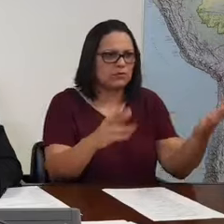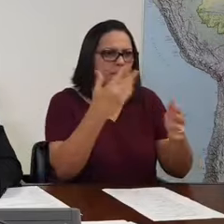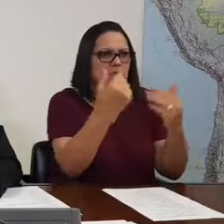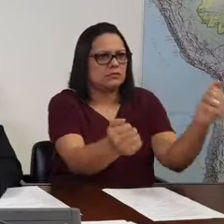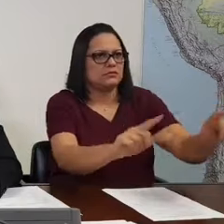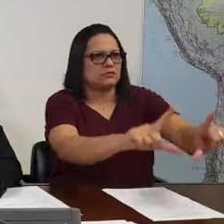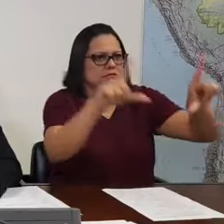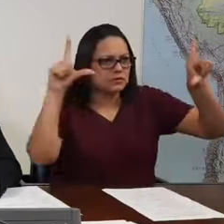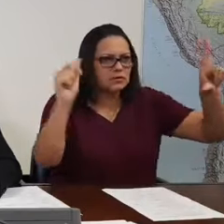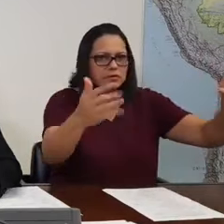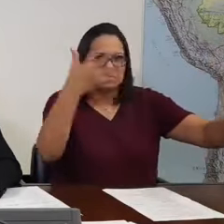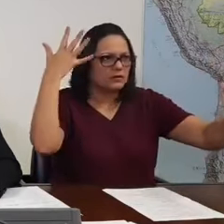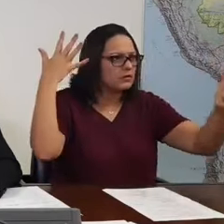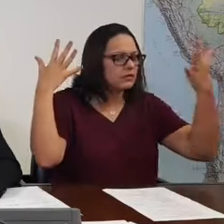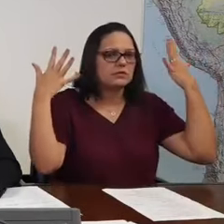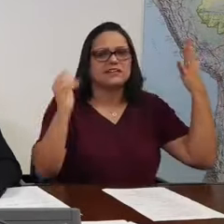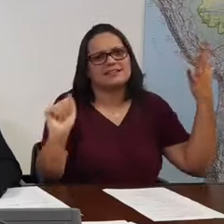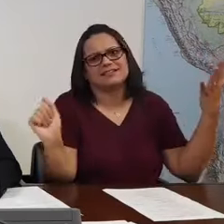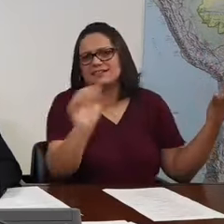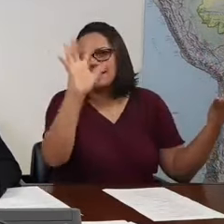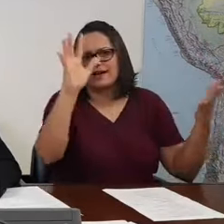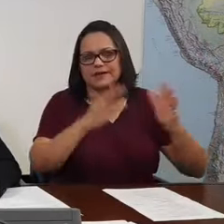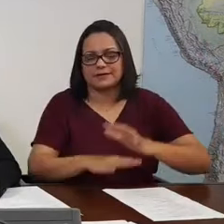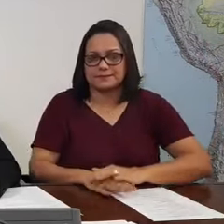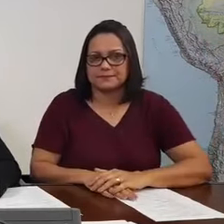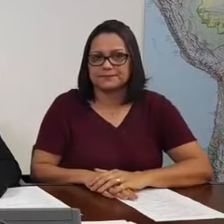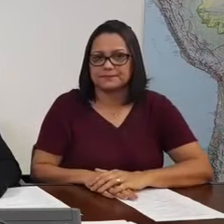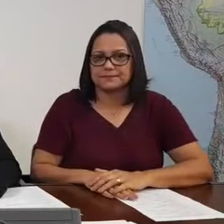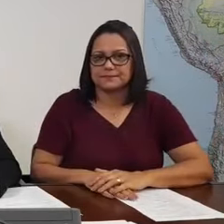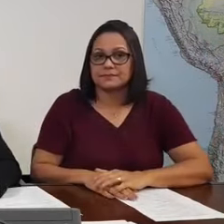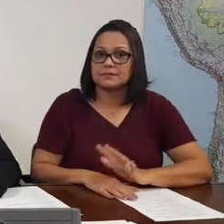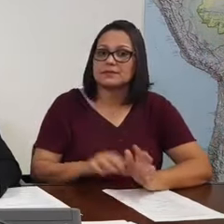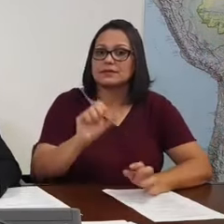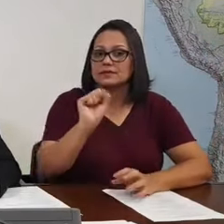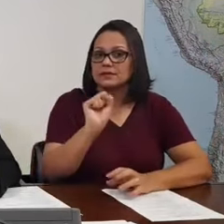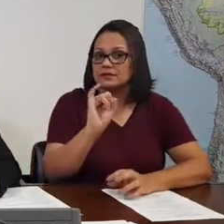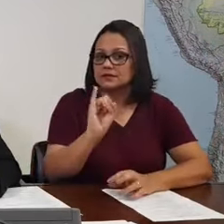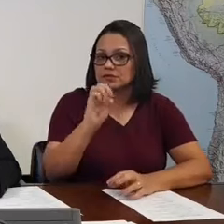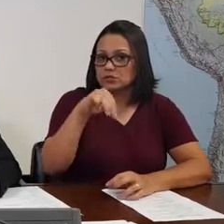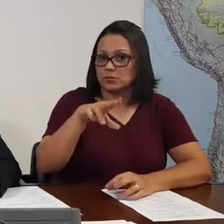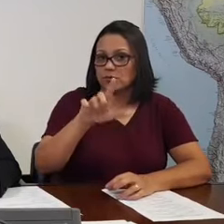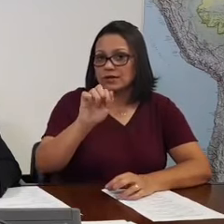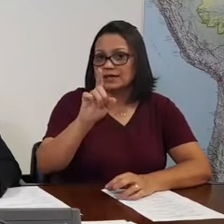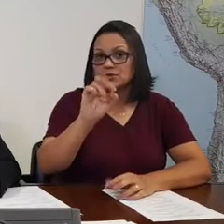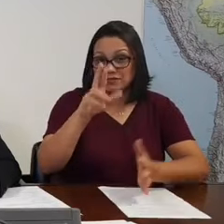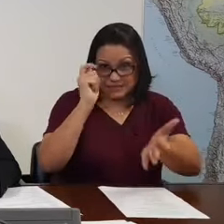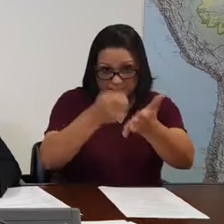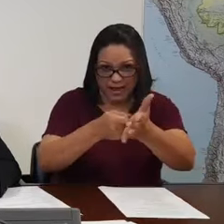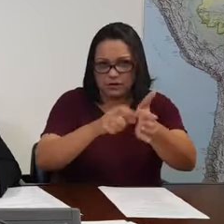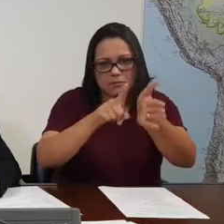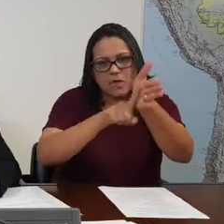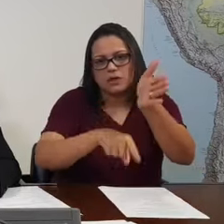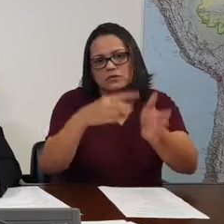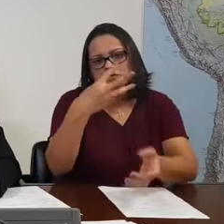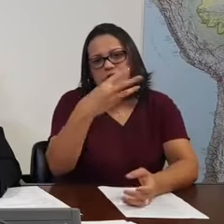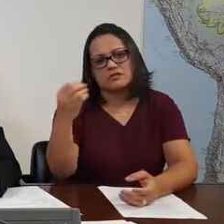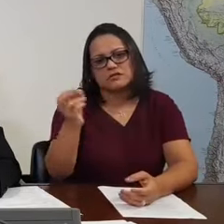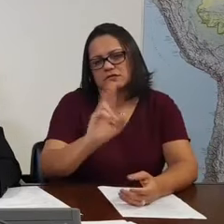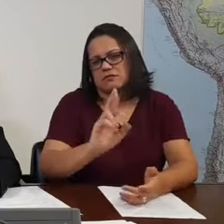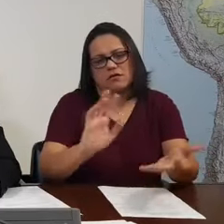concessão dessa carteira de habilitação. O simulador, mais ou menos R$ 300 a menos na carteira. E mais ainda, você